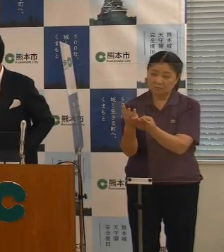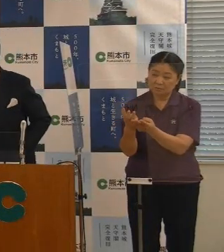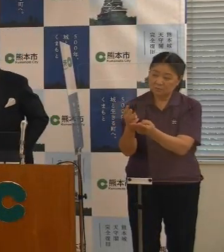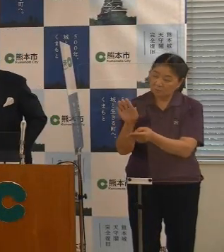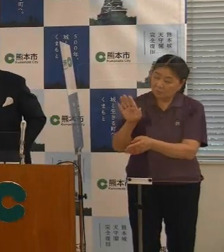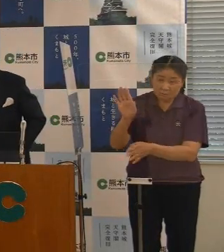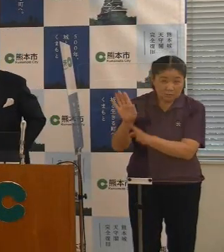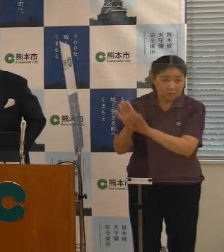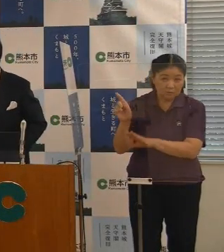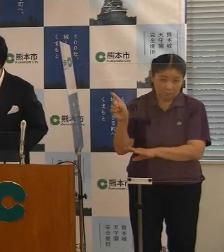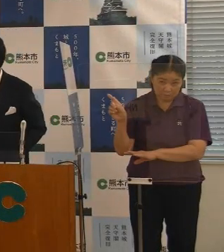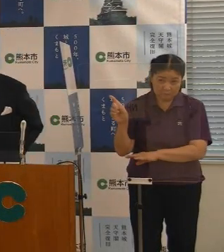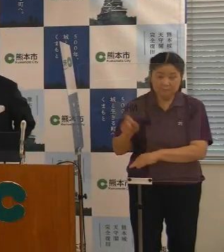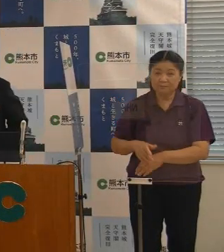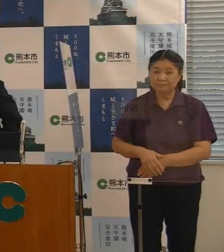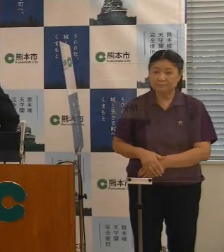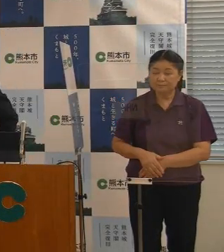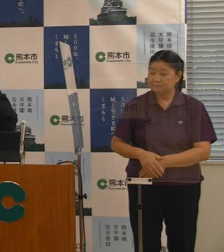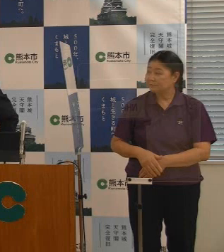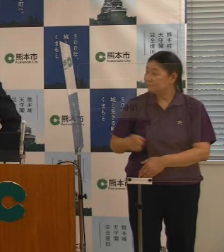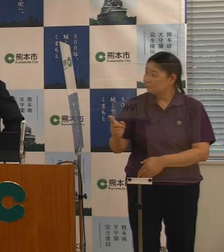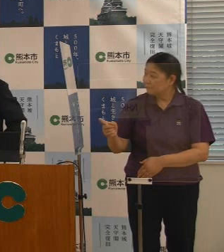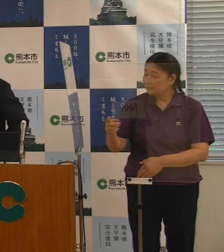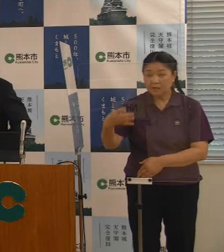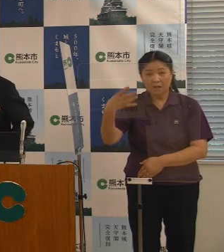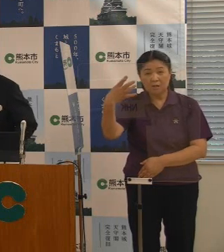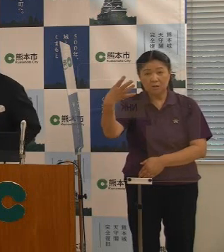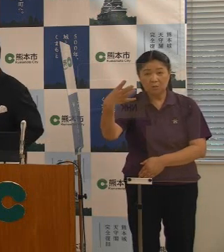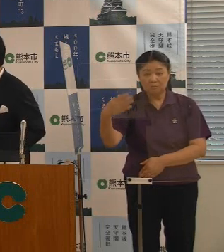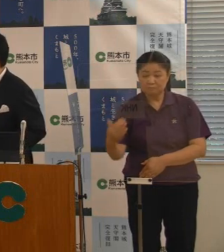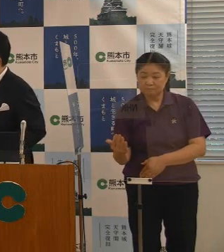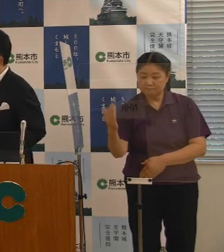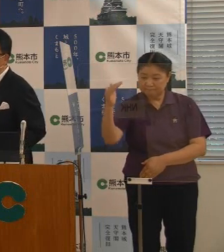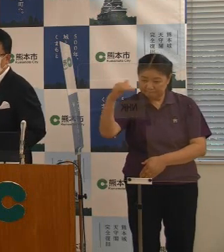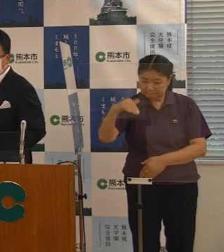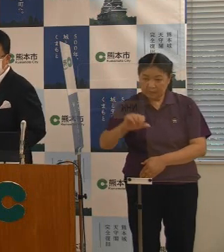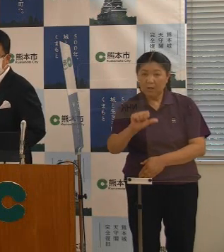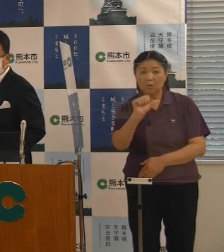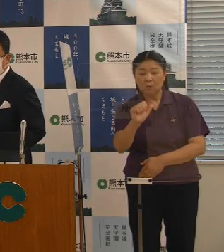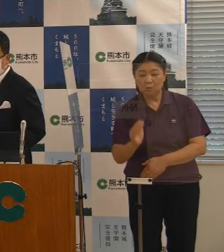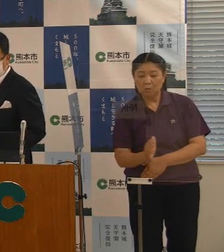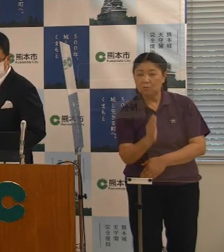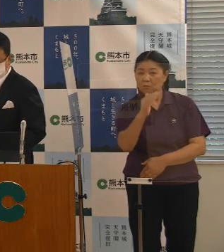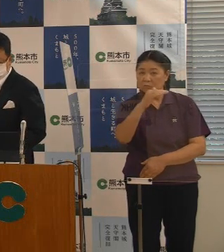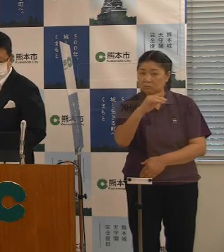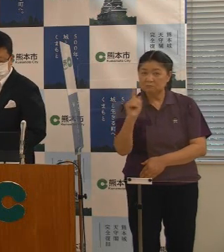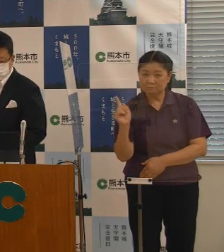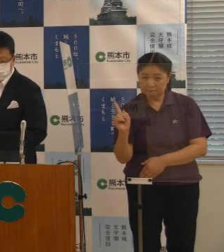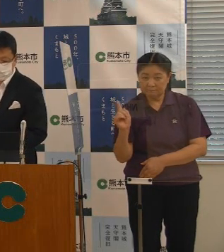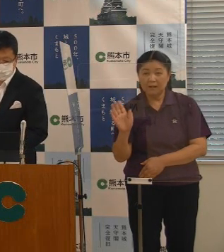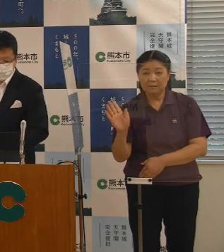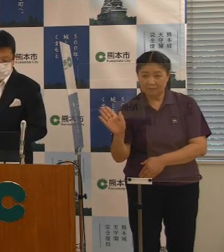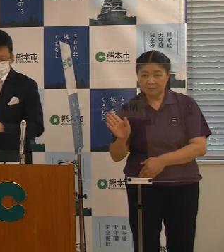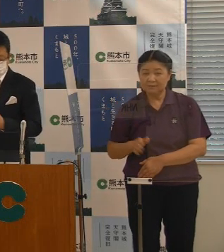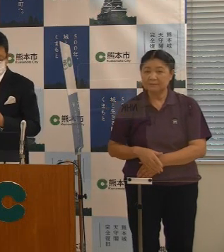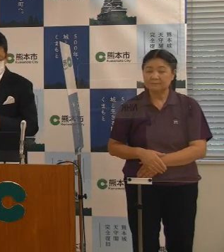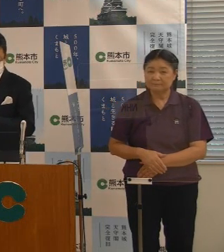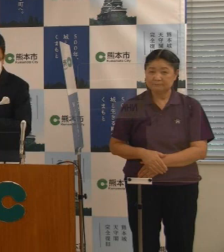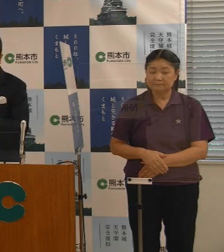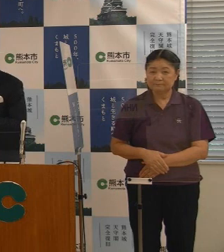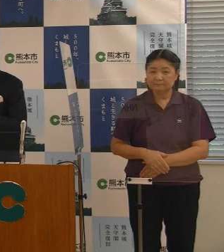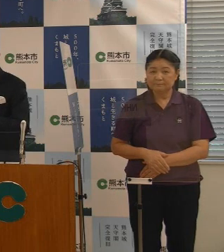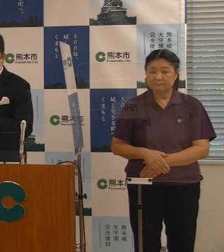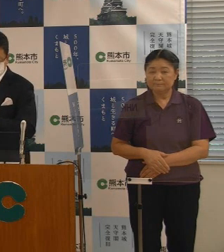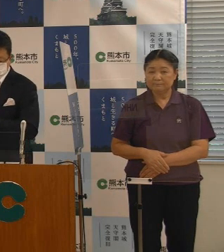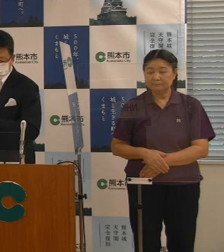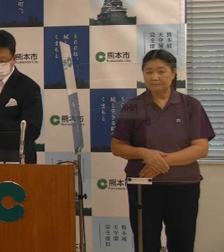移というふうになっています。こちらが第4波の時で、これが第5波ということになりますけれども、